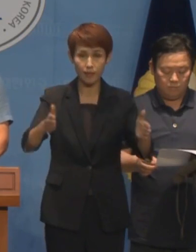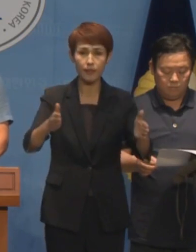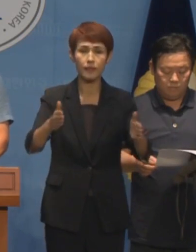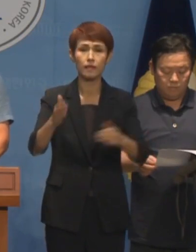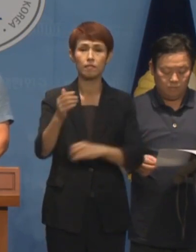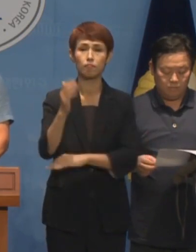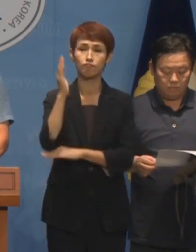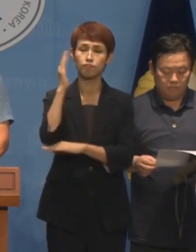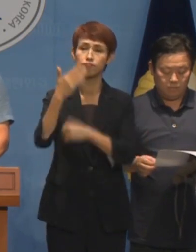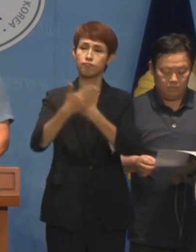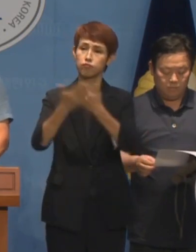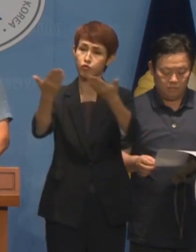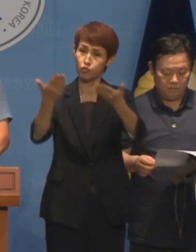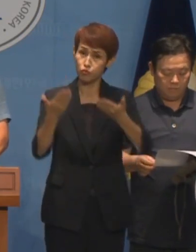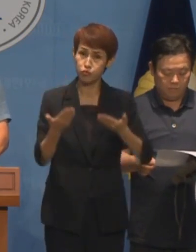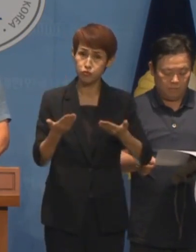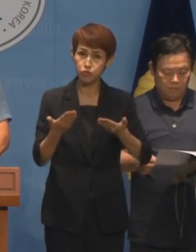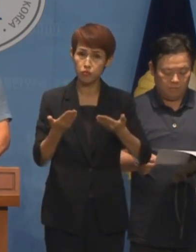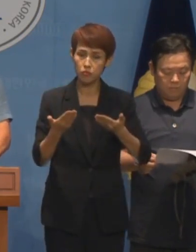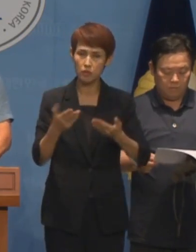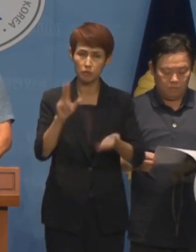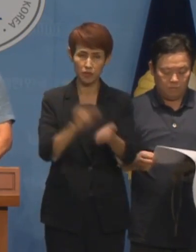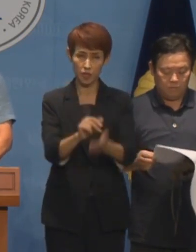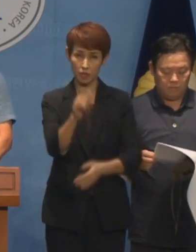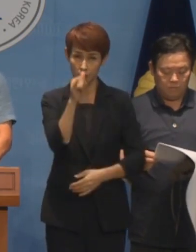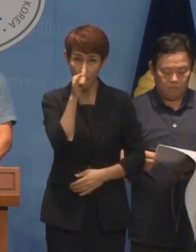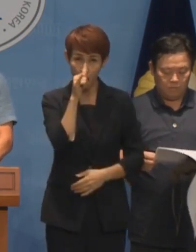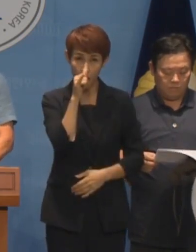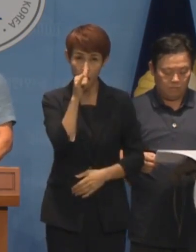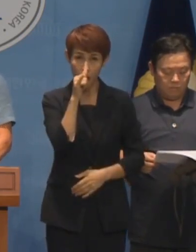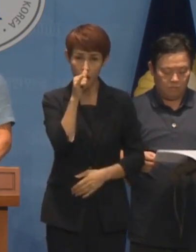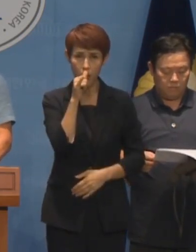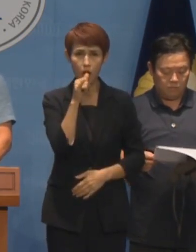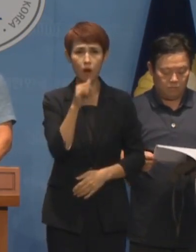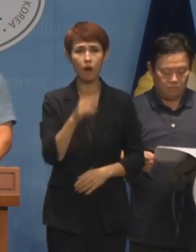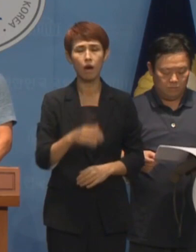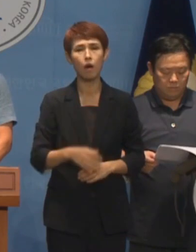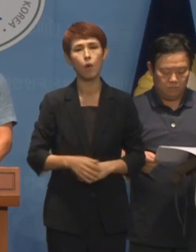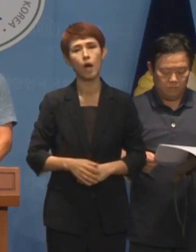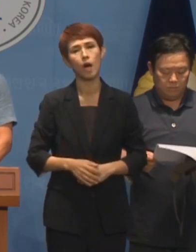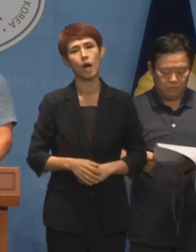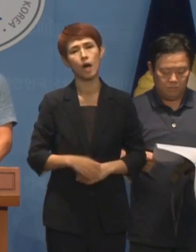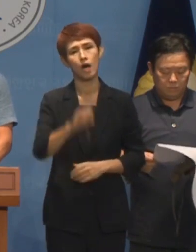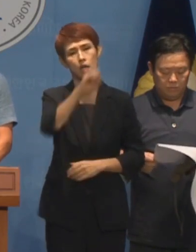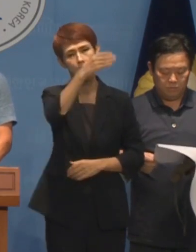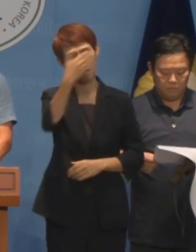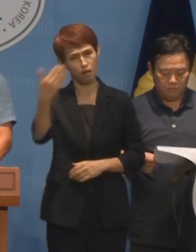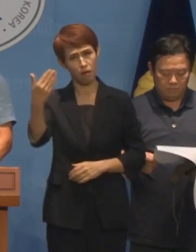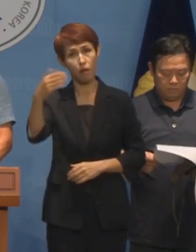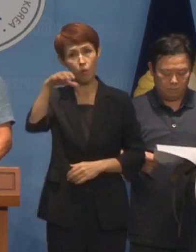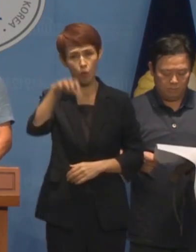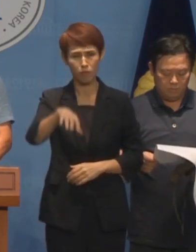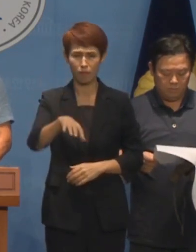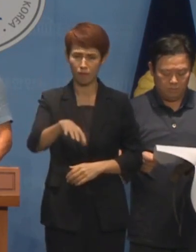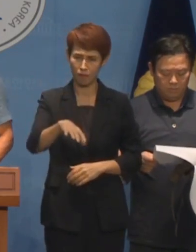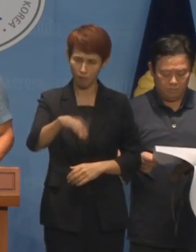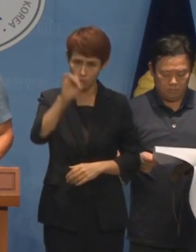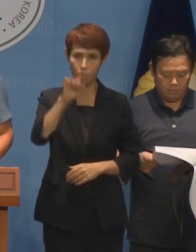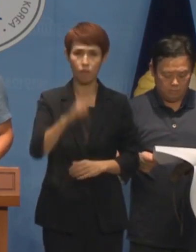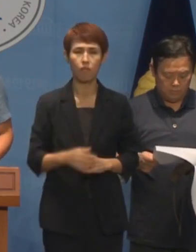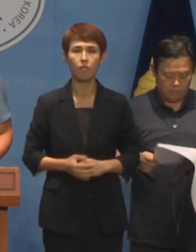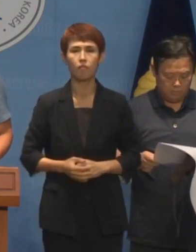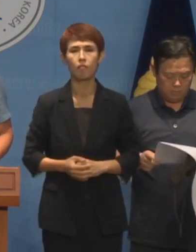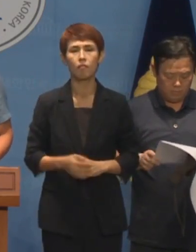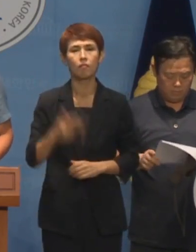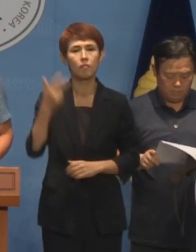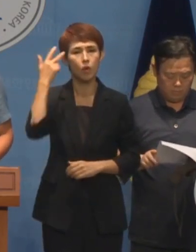대해서 이것을 문제 삼는 곳이 전국 어디에 또 있을까 싶은 생각이 들고요. 바로 여주 양평에